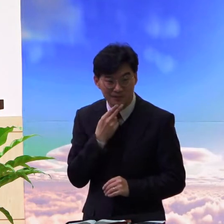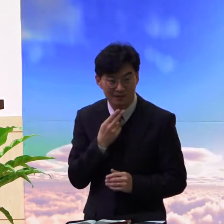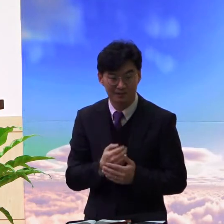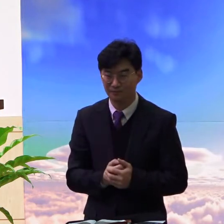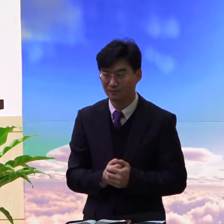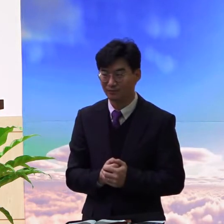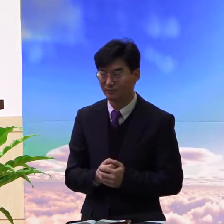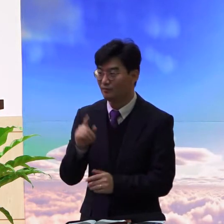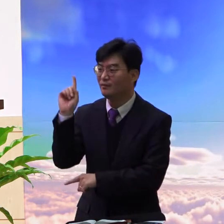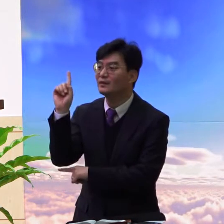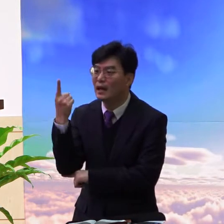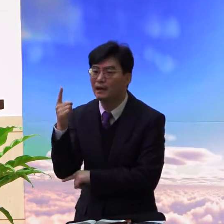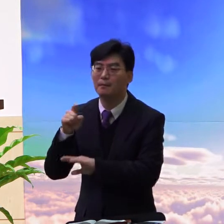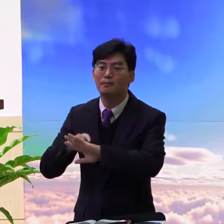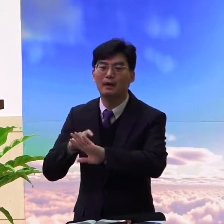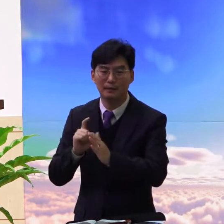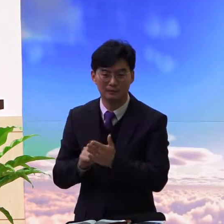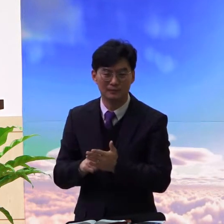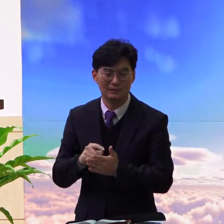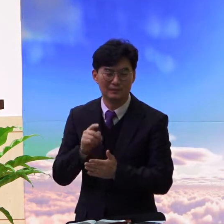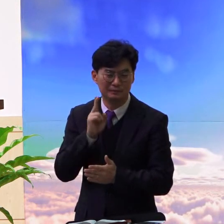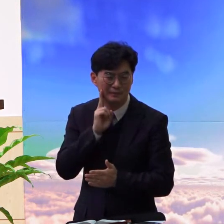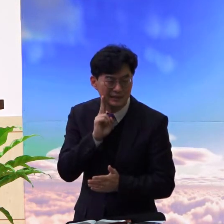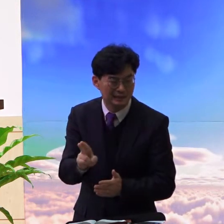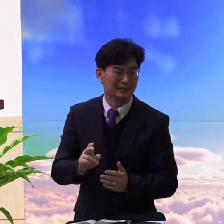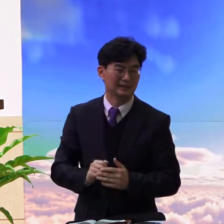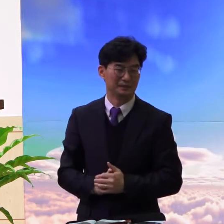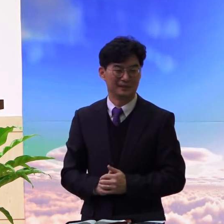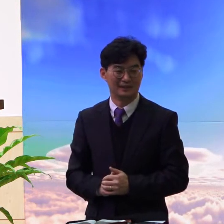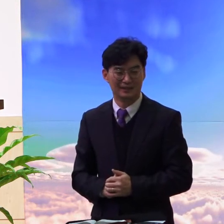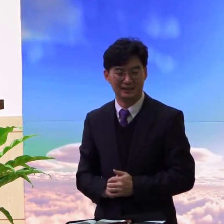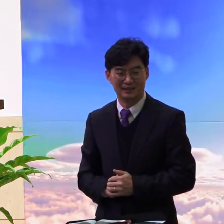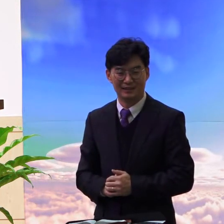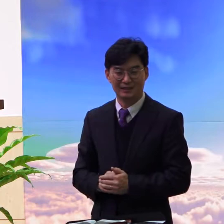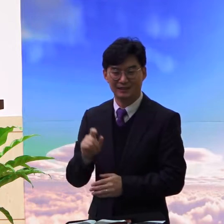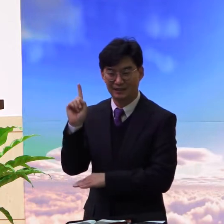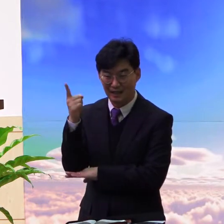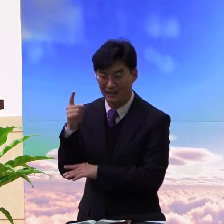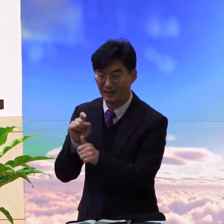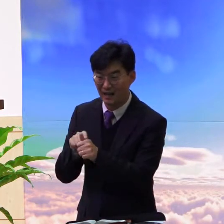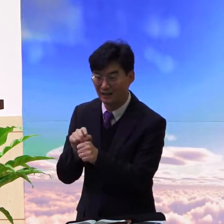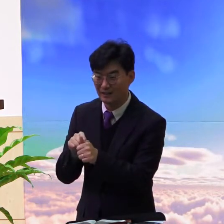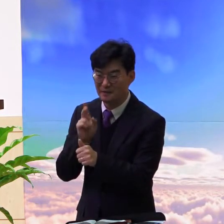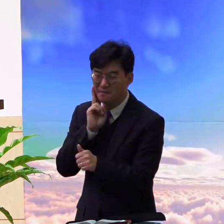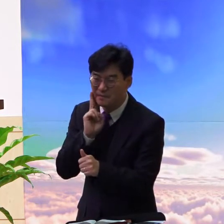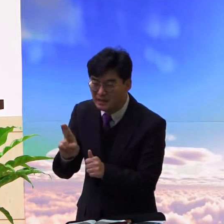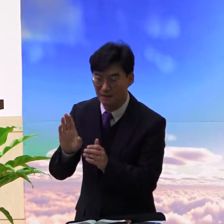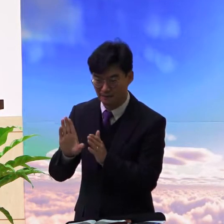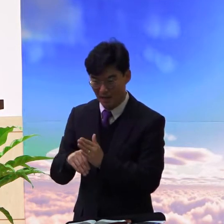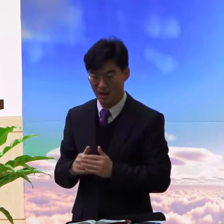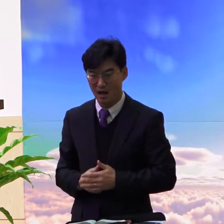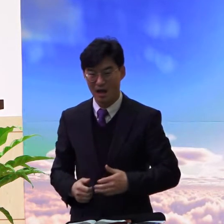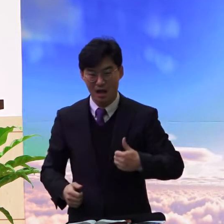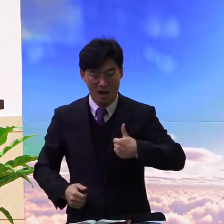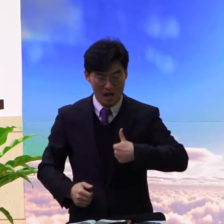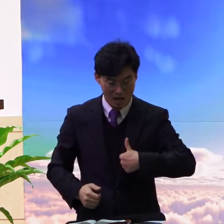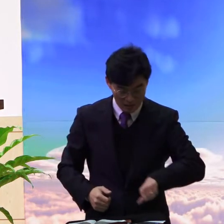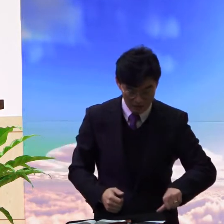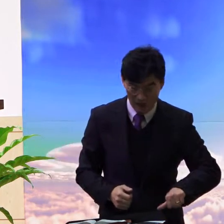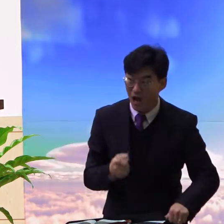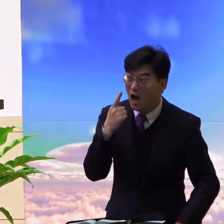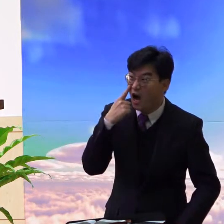다윗의 심정은 물론 그 이상일 텐데 그런 상황에 있는 것입니다. 아들이 아버지를 죽이고 왕이 되겠다